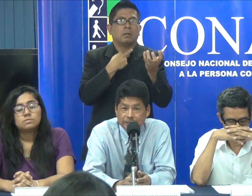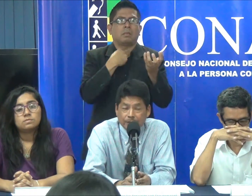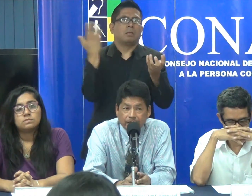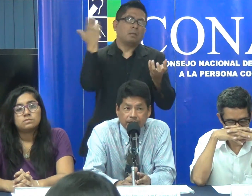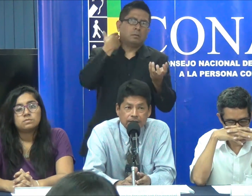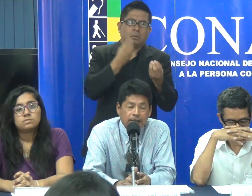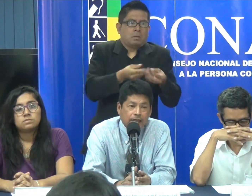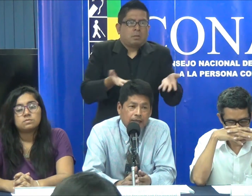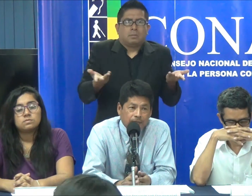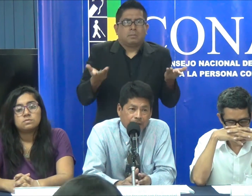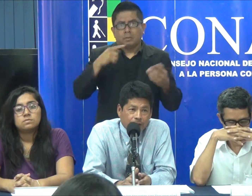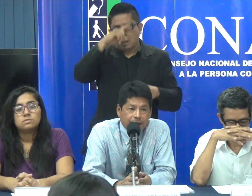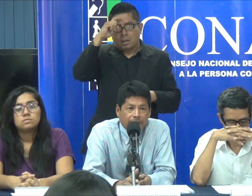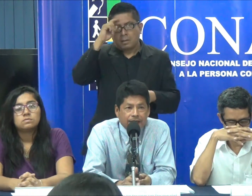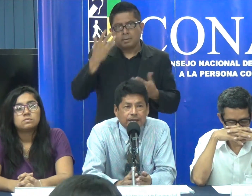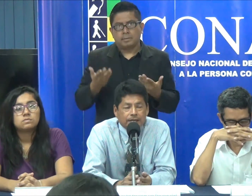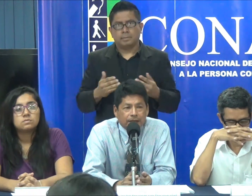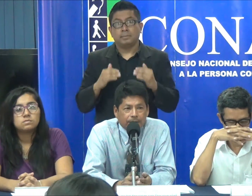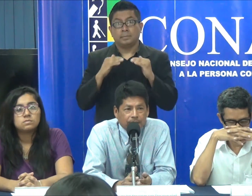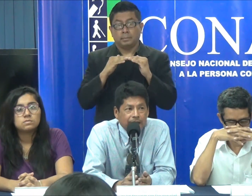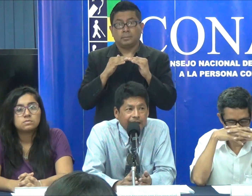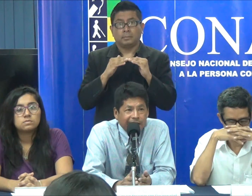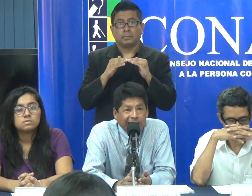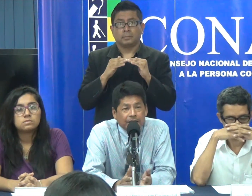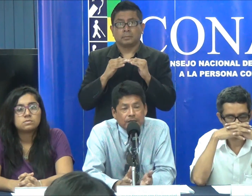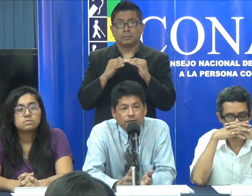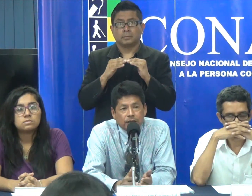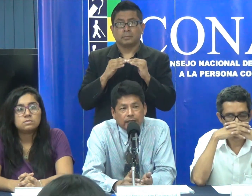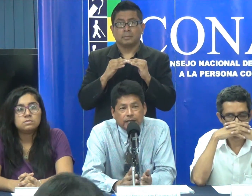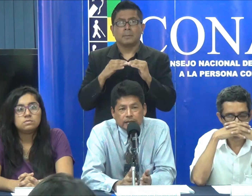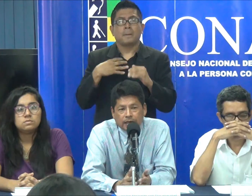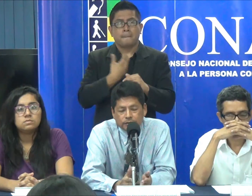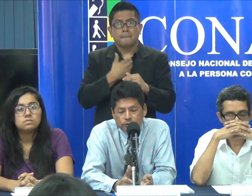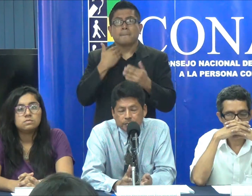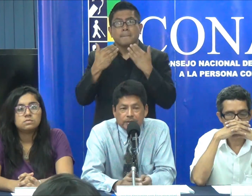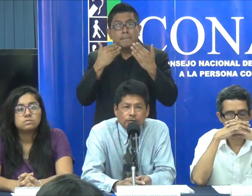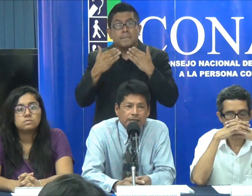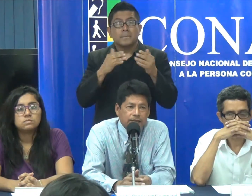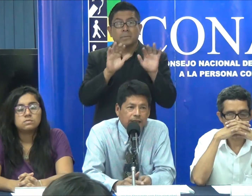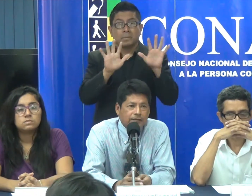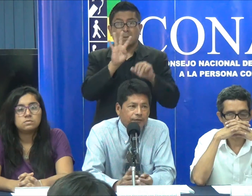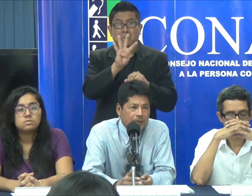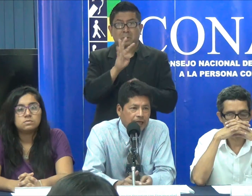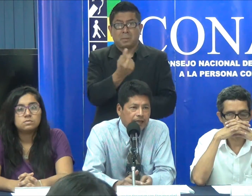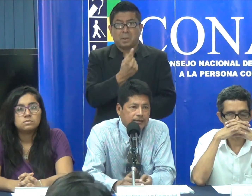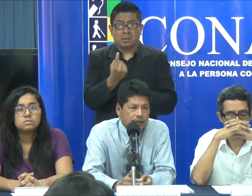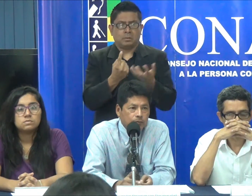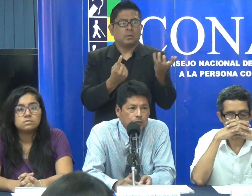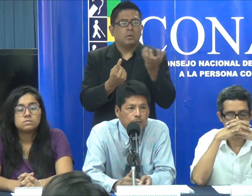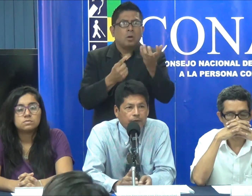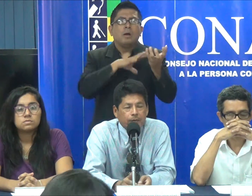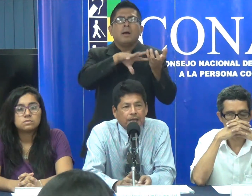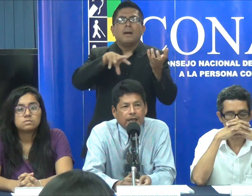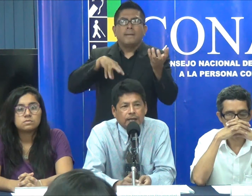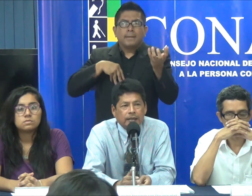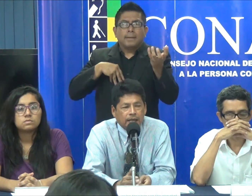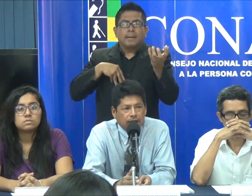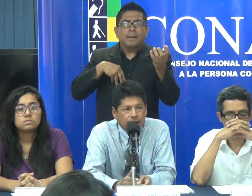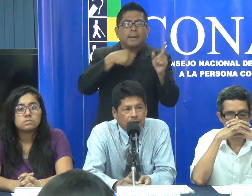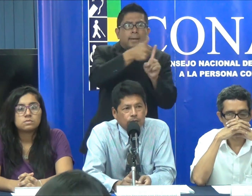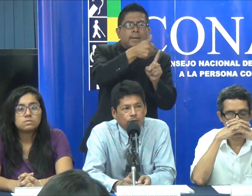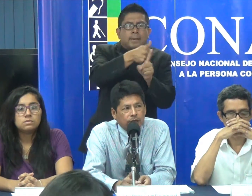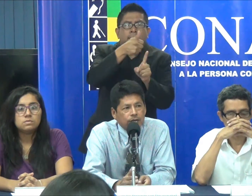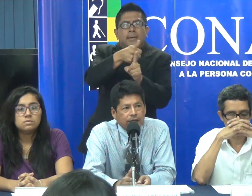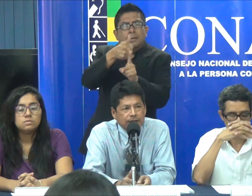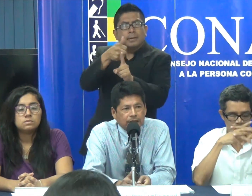quedado desempleadas. Pero además hay que mencionar que estas 14 personas tienen familiares, hay un grupo familiar